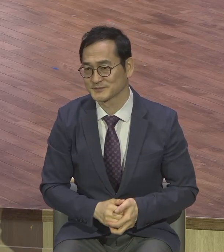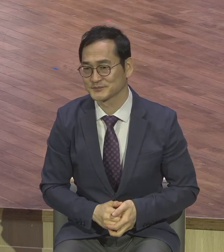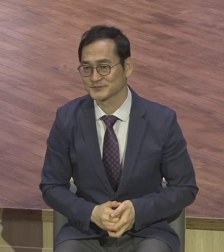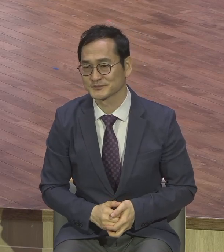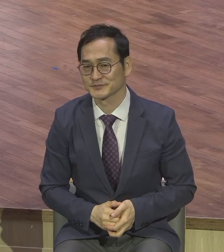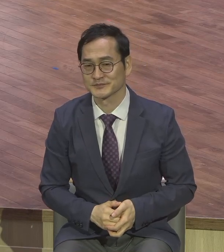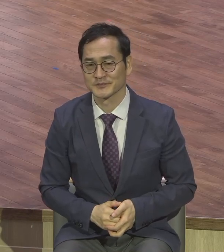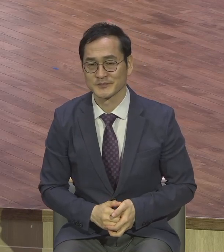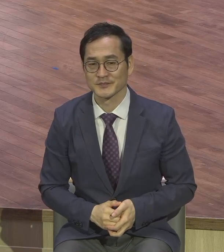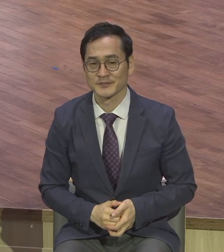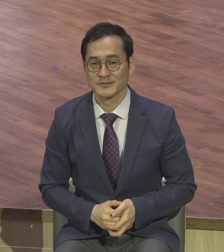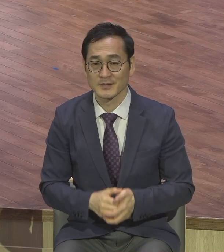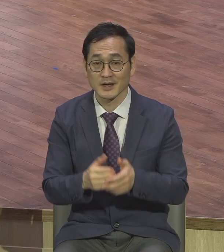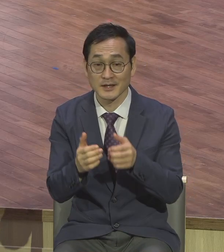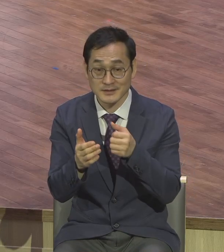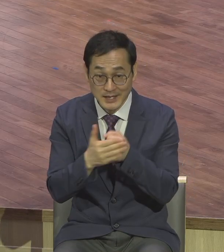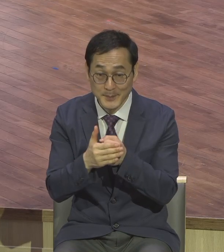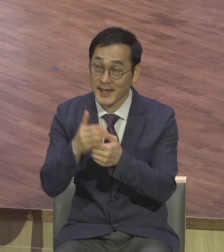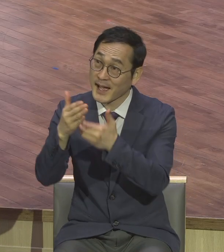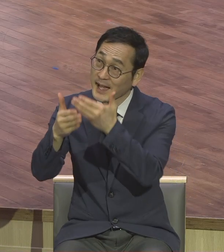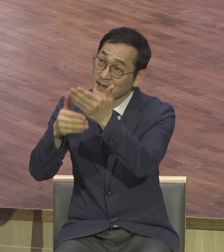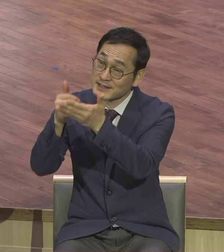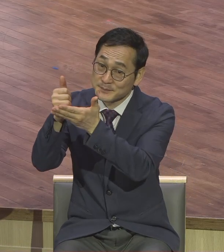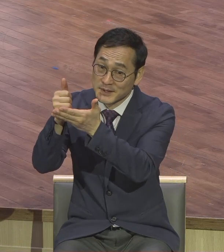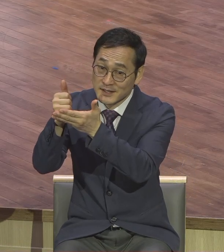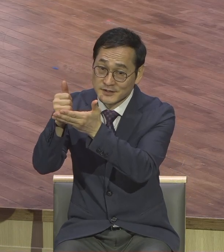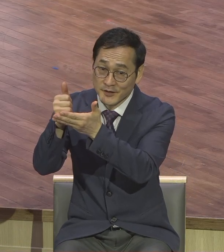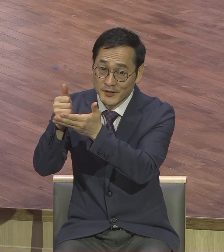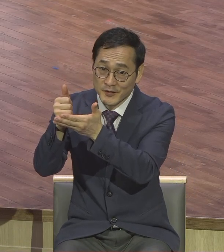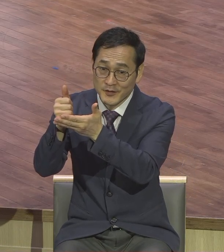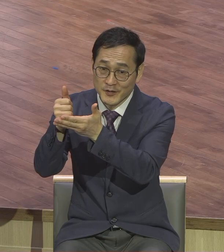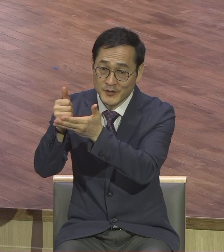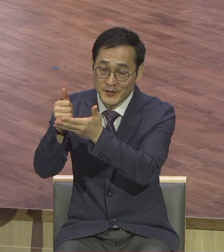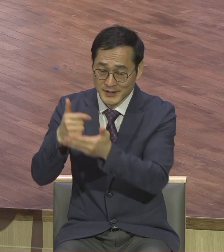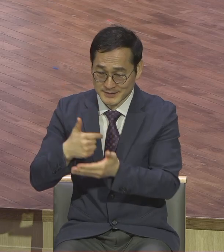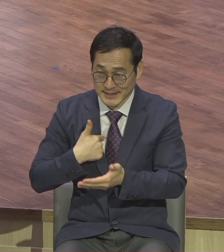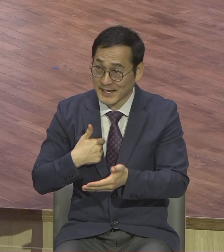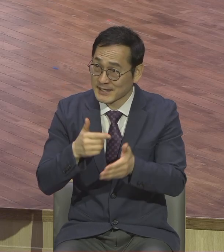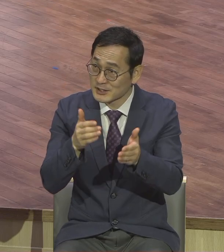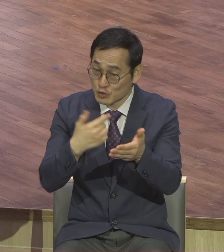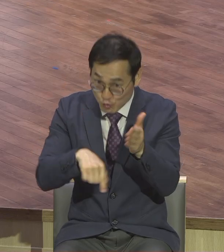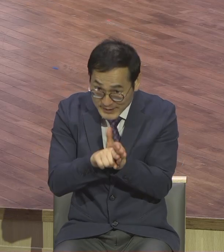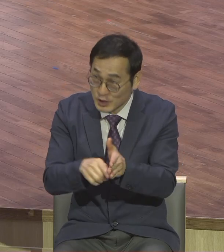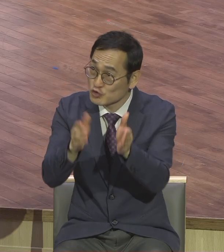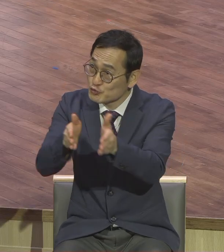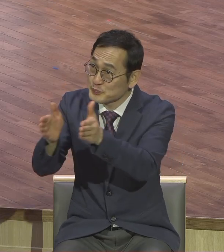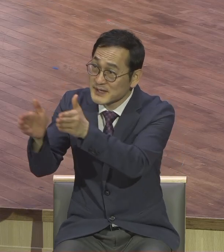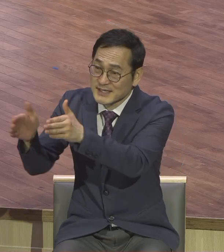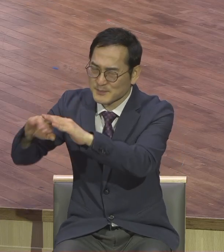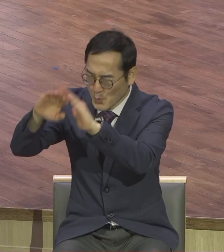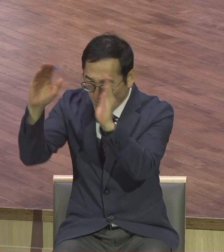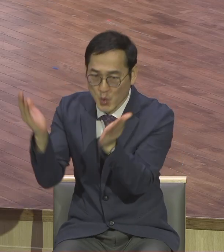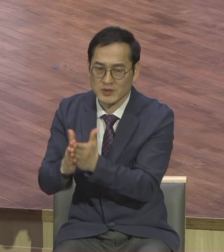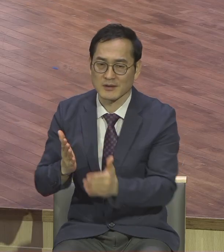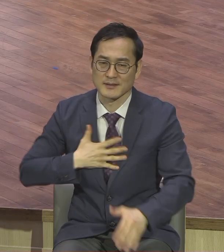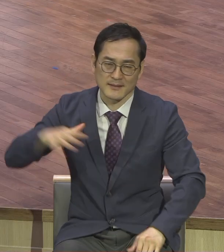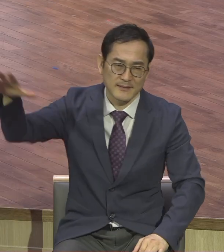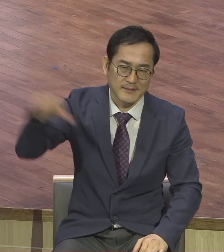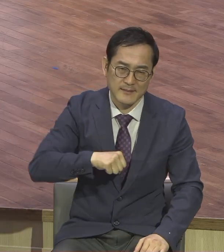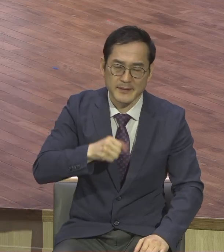그래서 하나님이 나를 위해서 예배하신 모든 좋은 것을 내가 누릴 수 있는 특권이 있어.